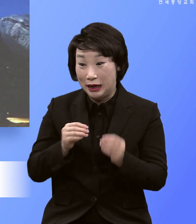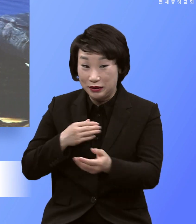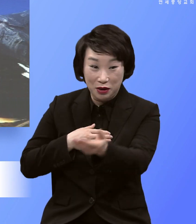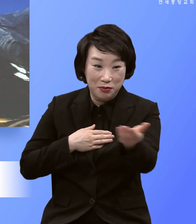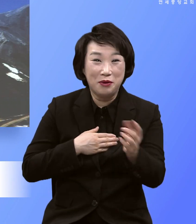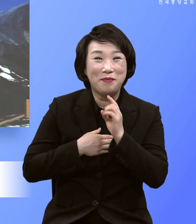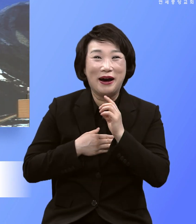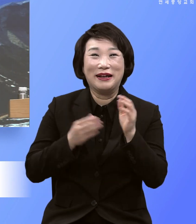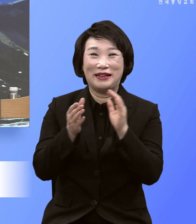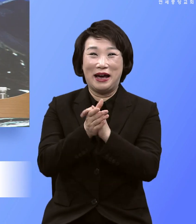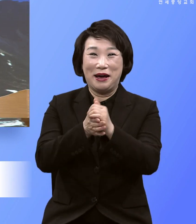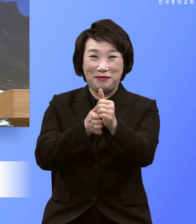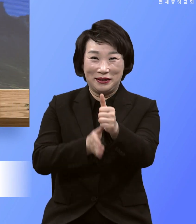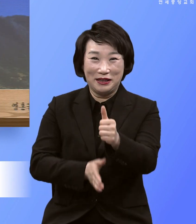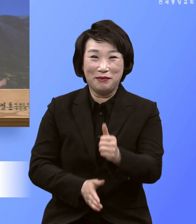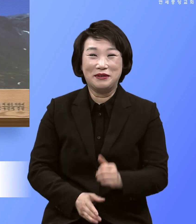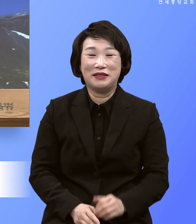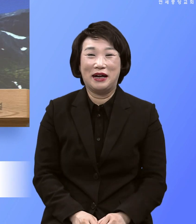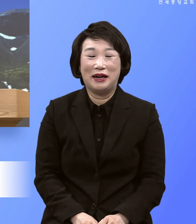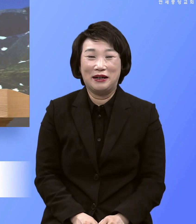동의하시는 분만 아멘합시다.